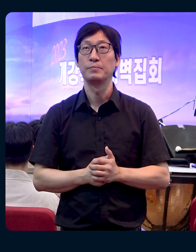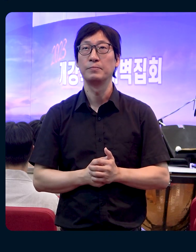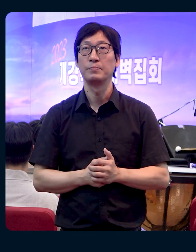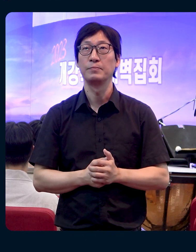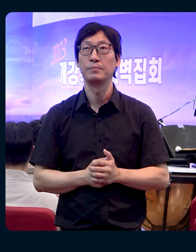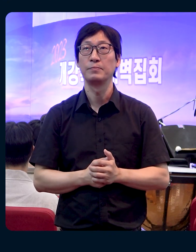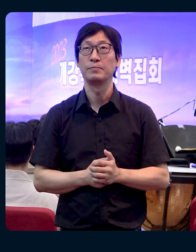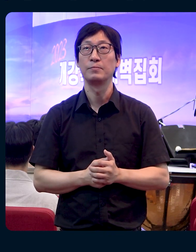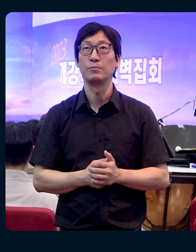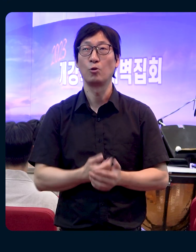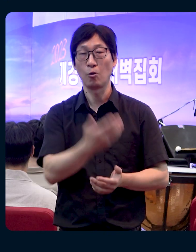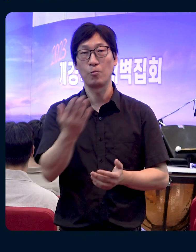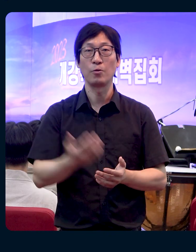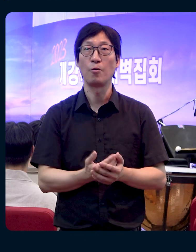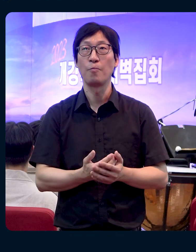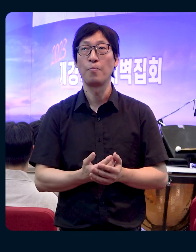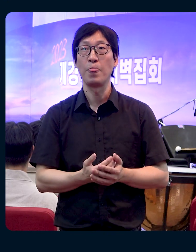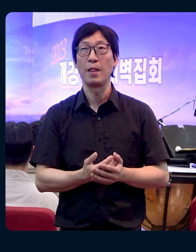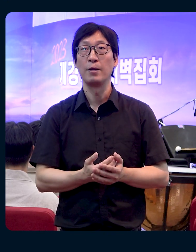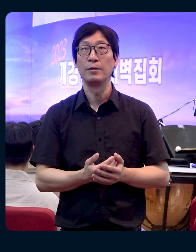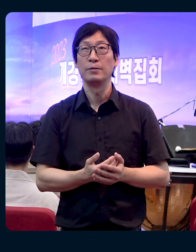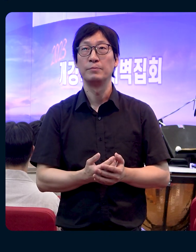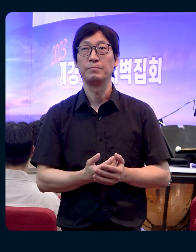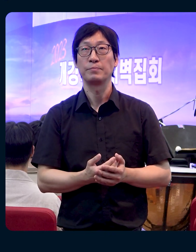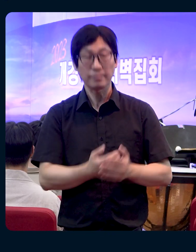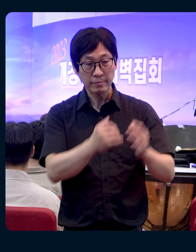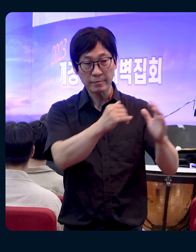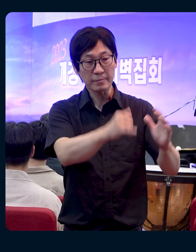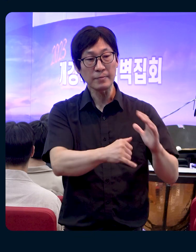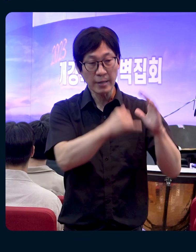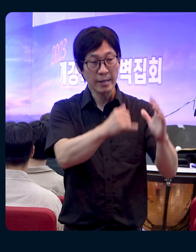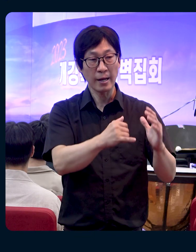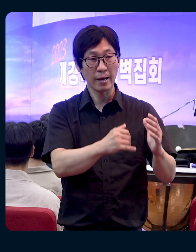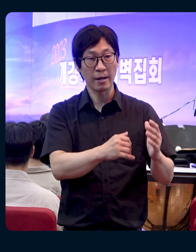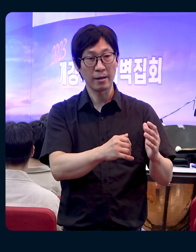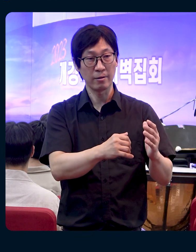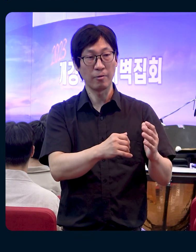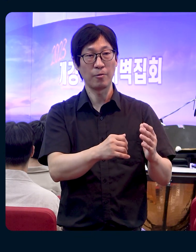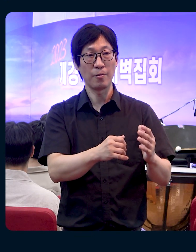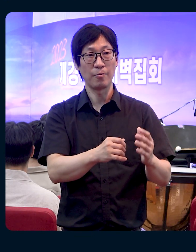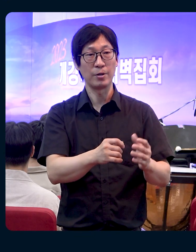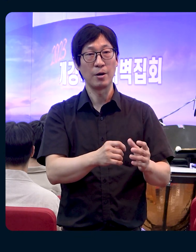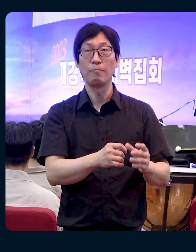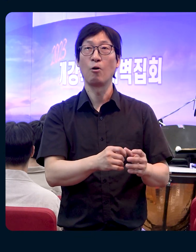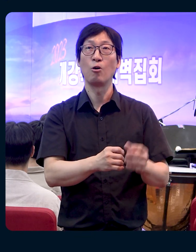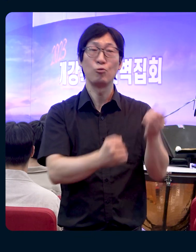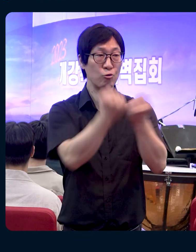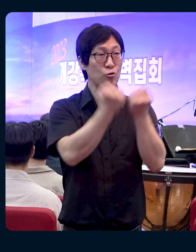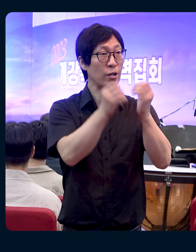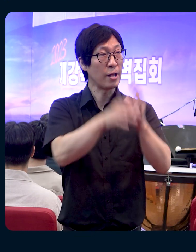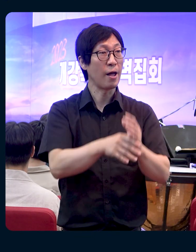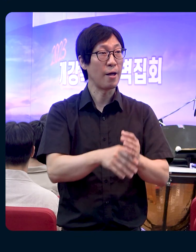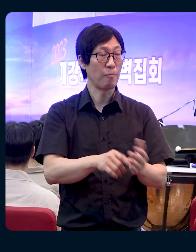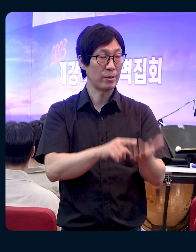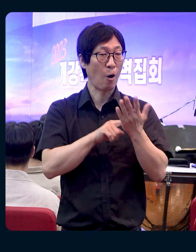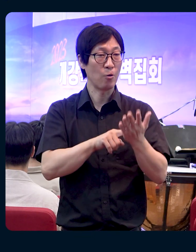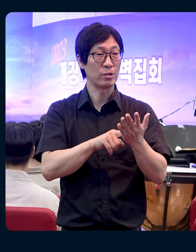세상에 무슨 밖에서 어떤 세미나 할 때 나오는 단어와 똑같아요. 절대 신앙적인 단어가